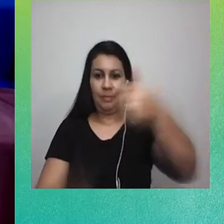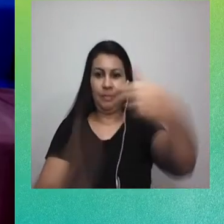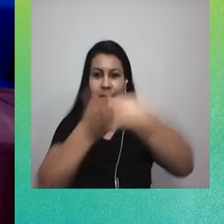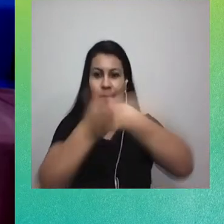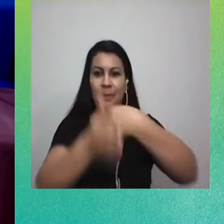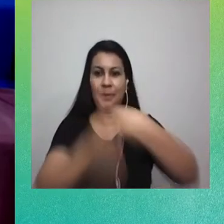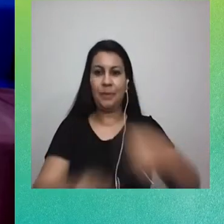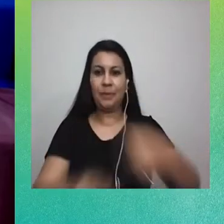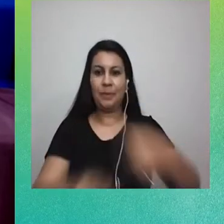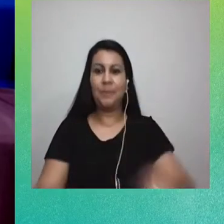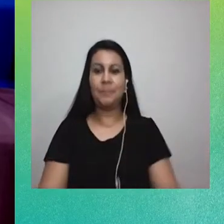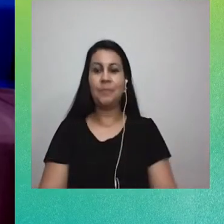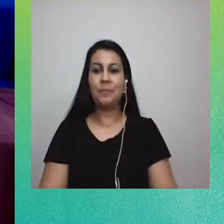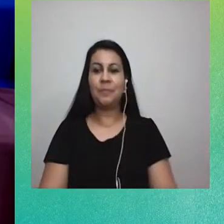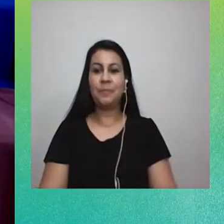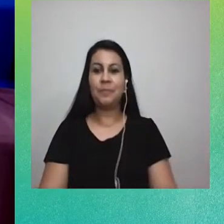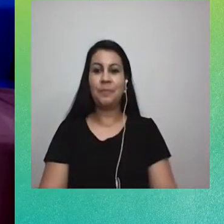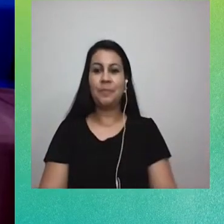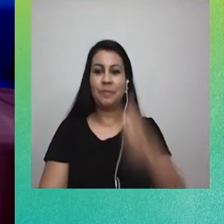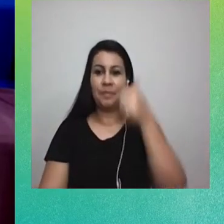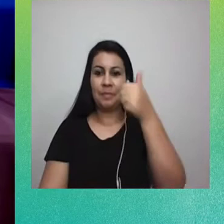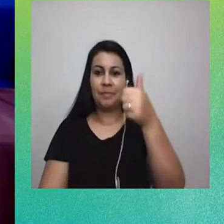Só um minuto, isto.